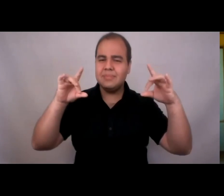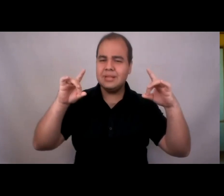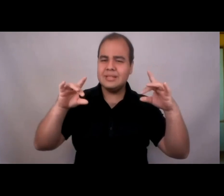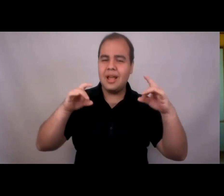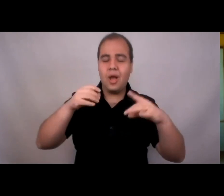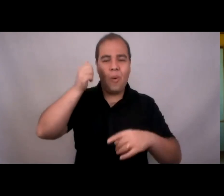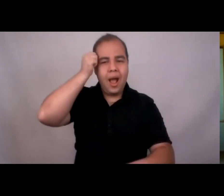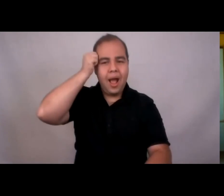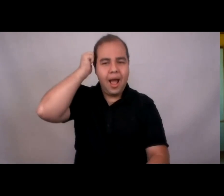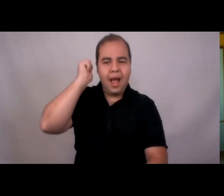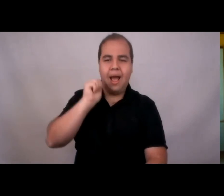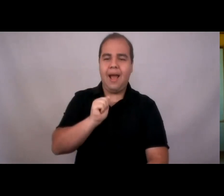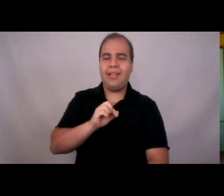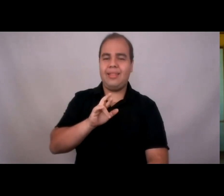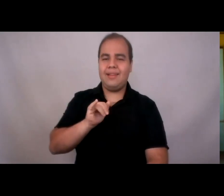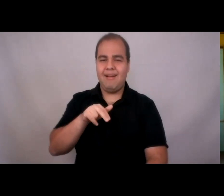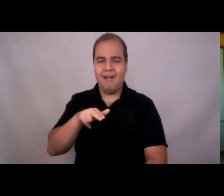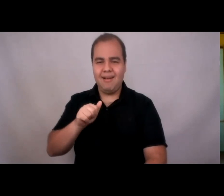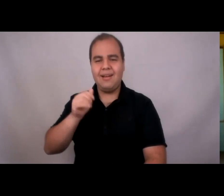Adri, Sesc,